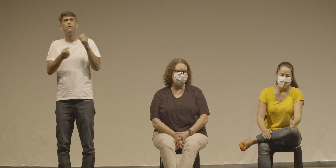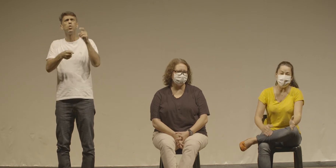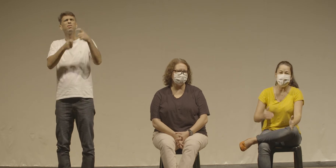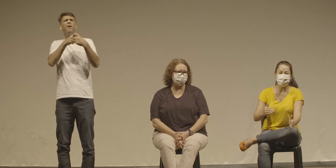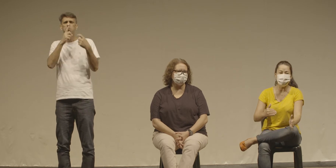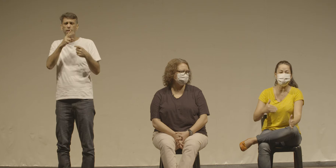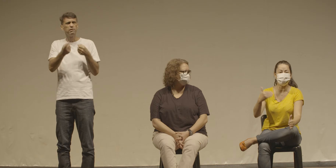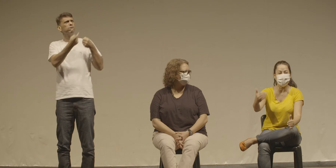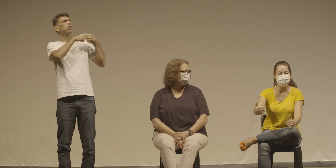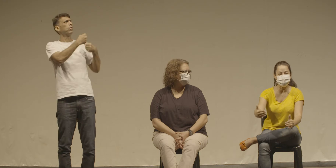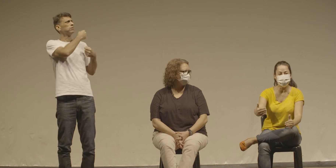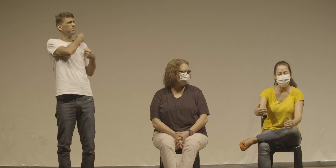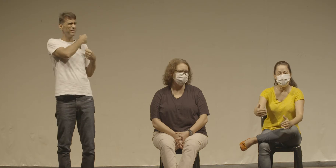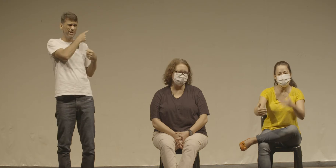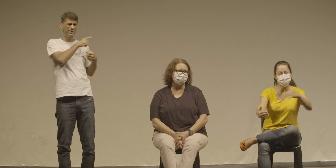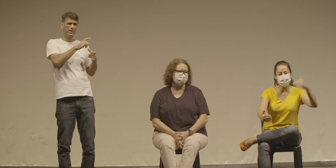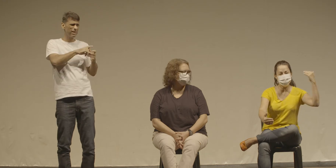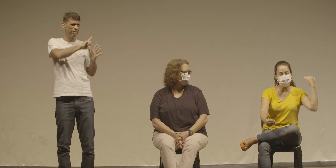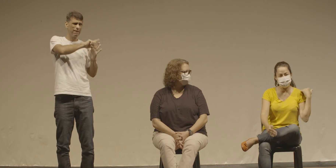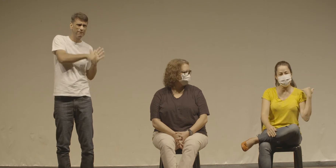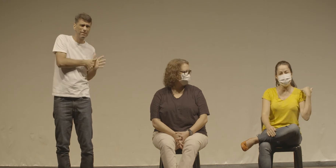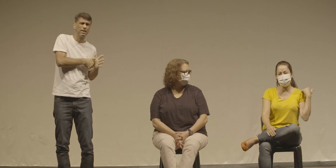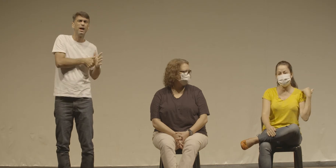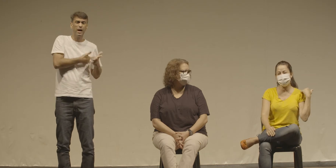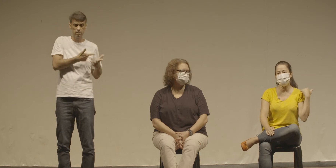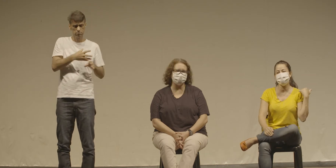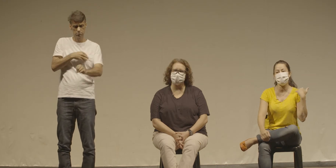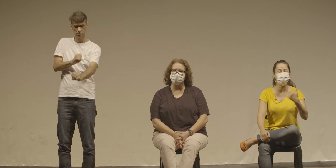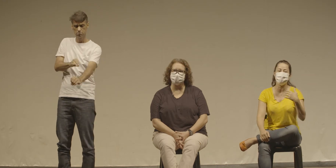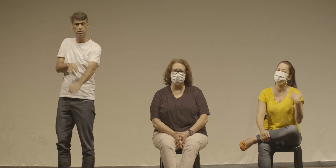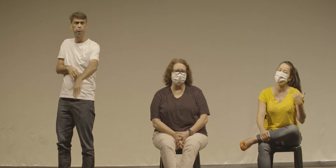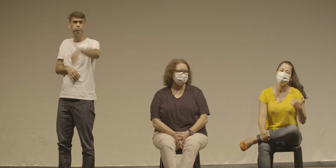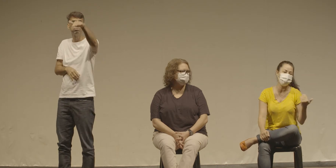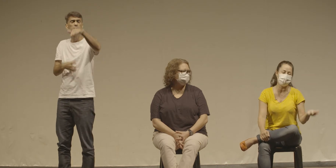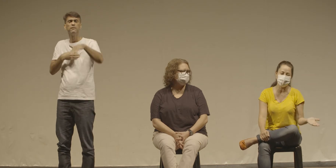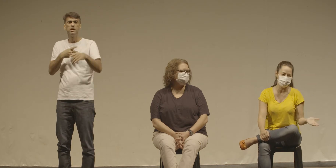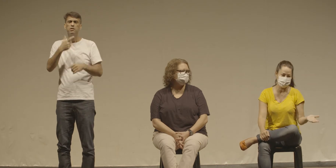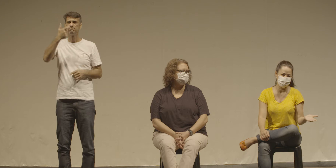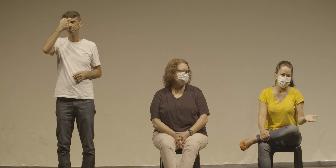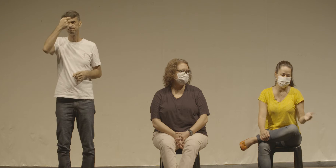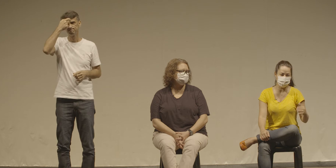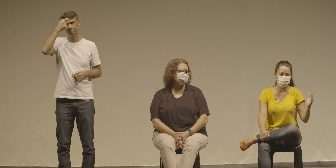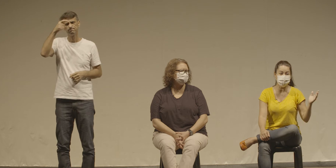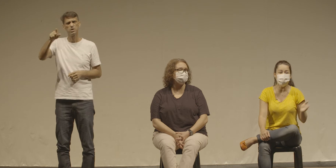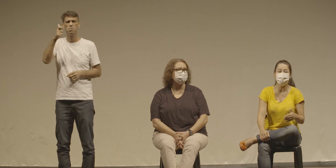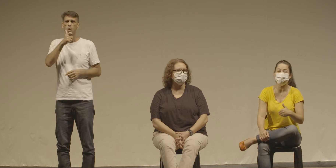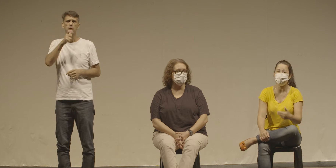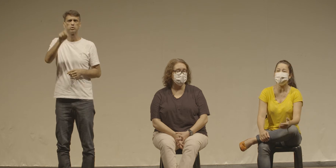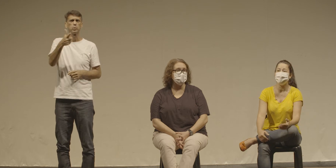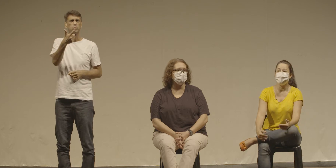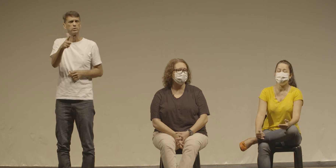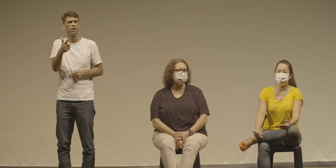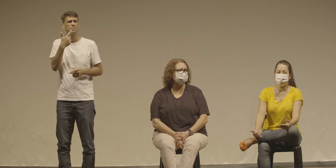Exatamente. Né? E essa aí é a forma tem correta de filhos viver. e são criados ainda dessa época. Então, assim, é uma geração muito próxima. As pessoas, a gente